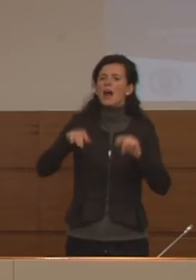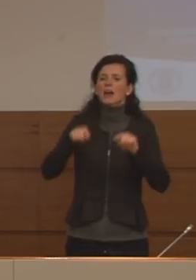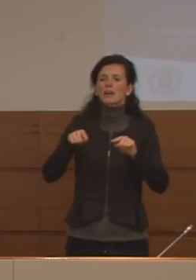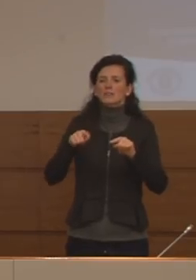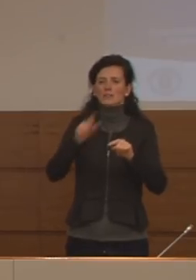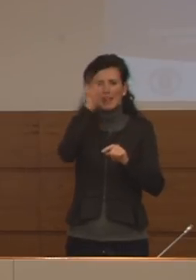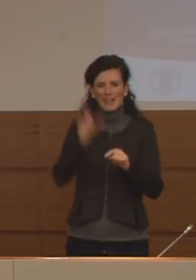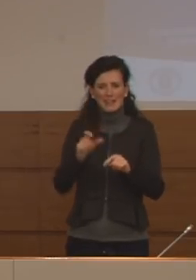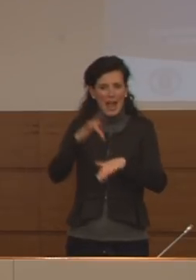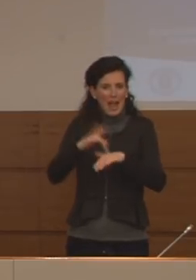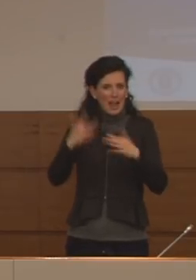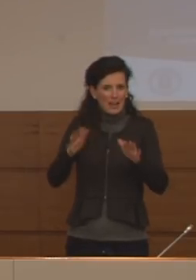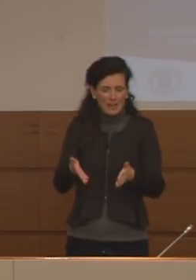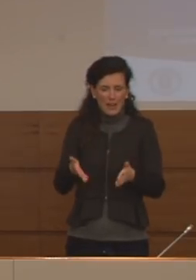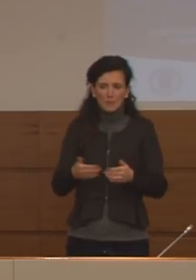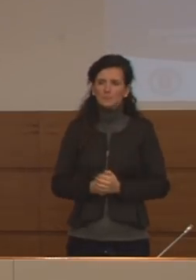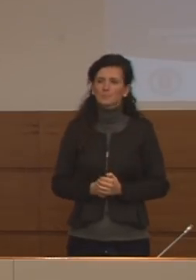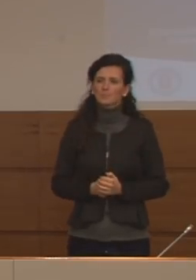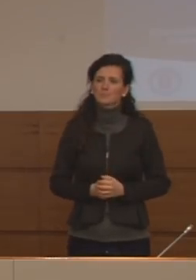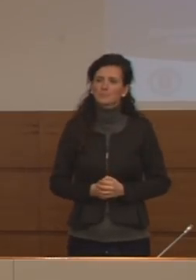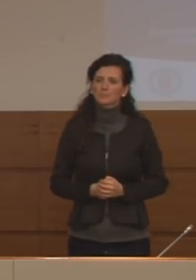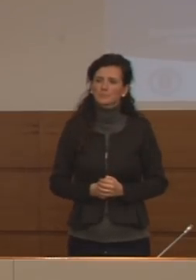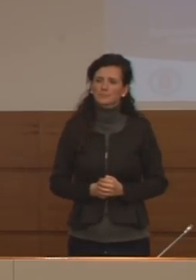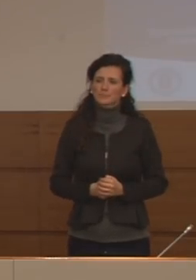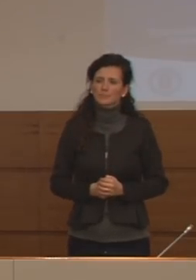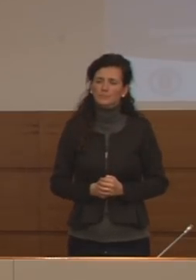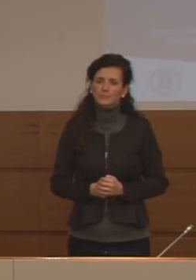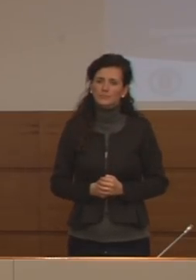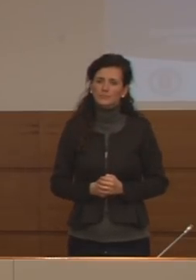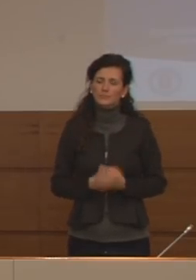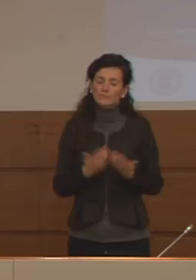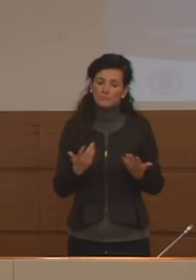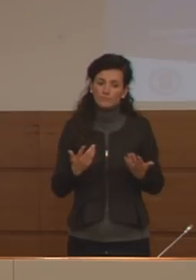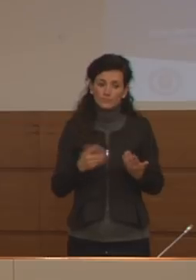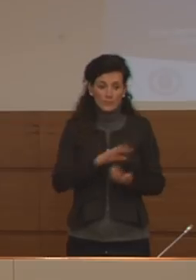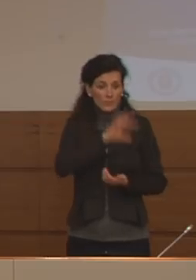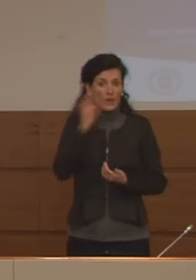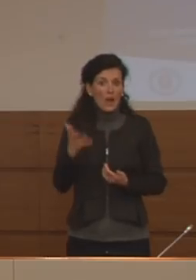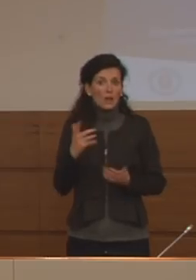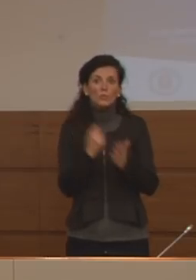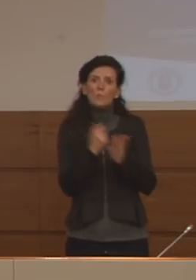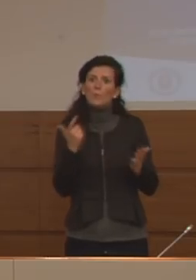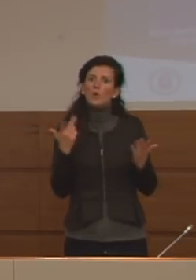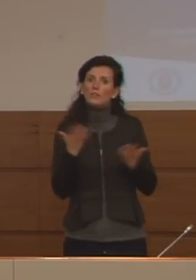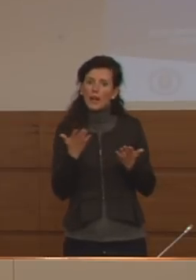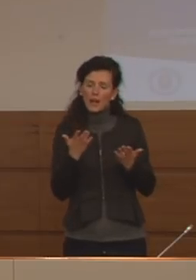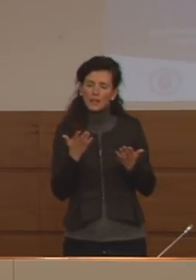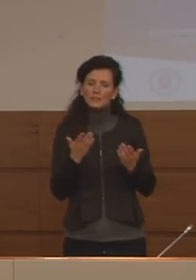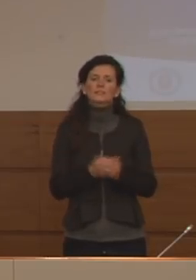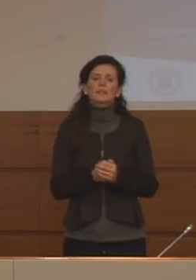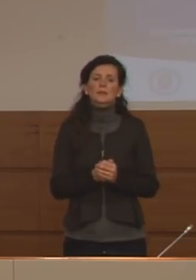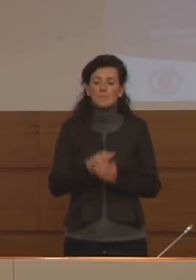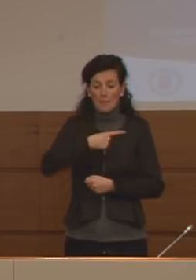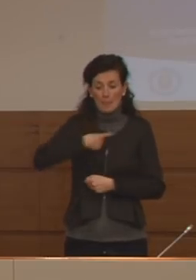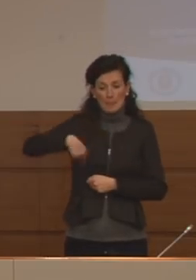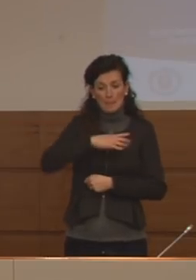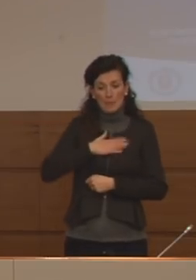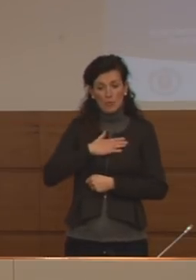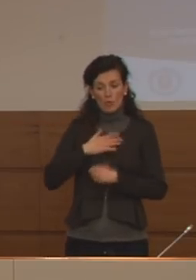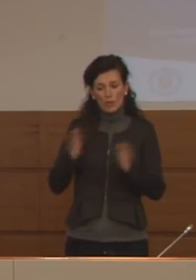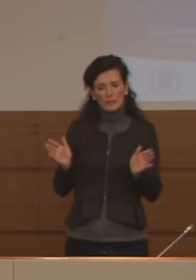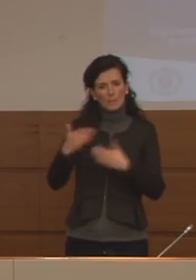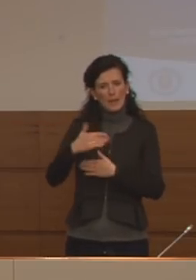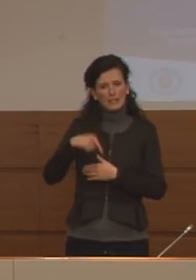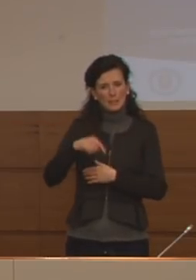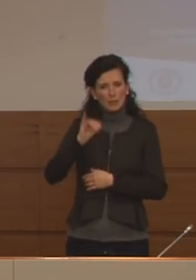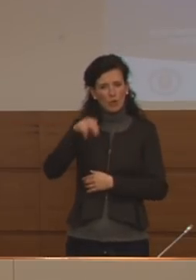l'altro punto è anche dare un contributo come ricerca noi siamo il nostro dipartimento e un